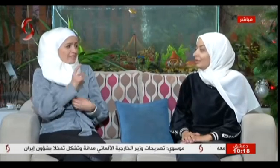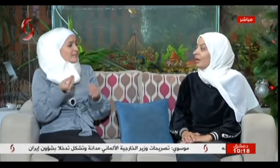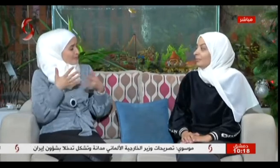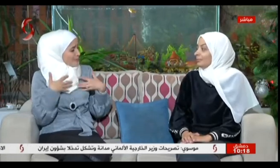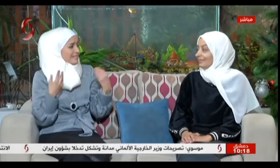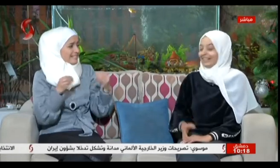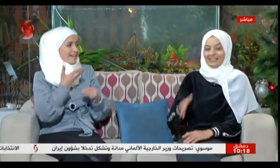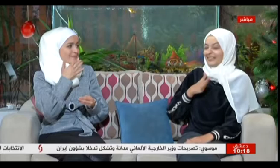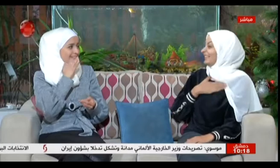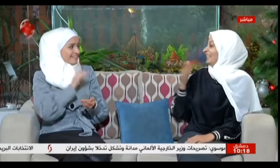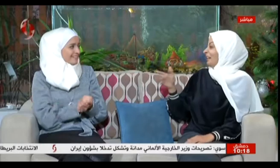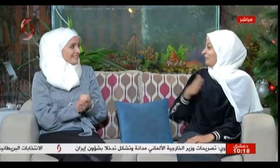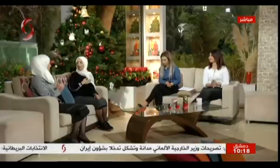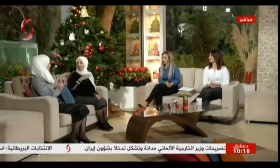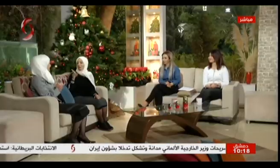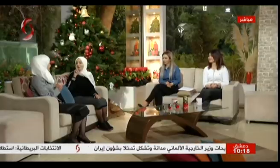كان حلو، نحن حبيناها